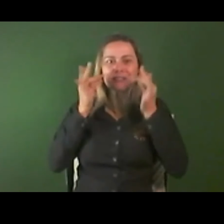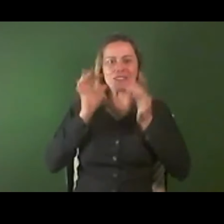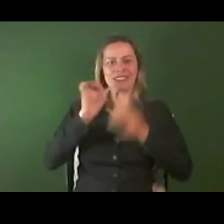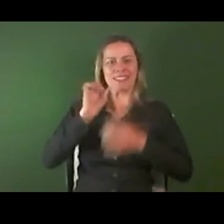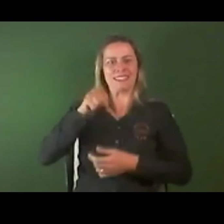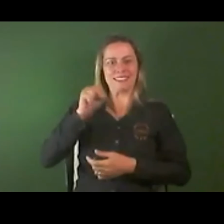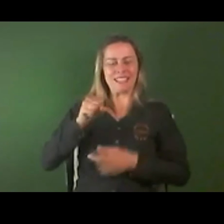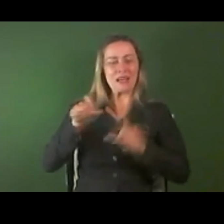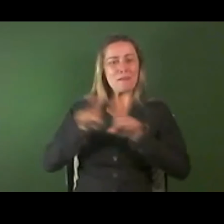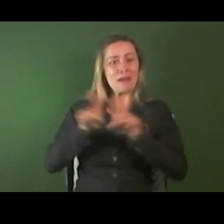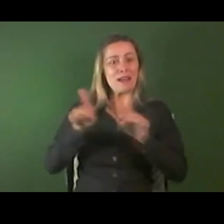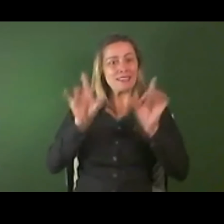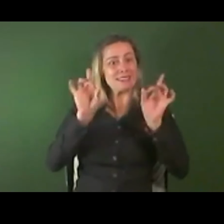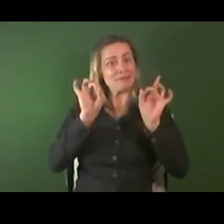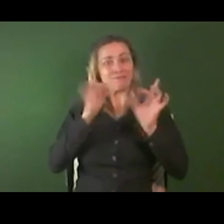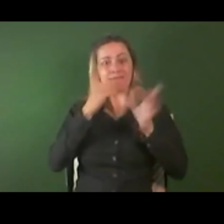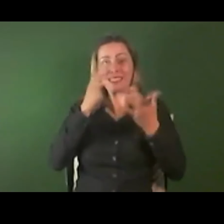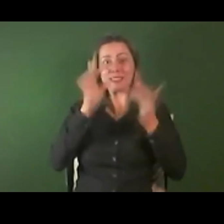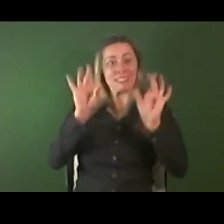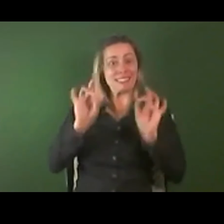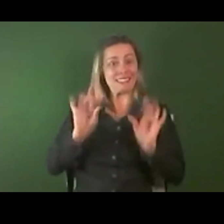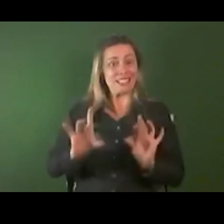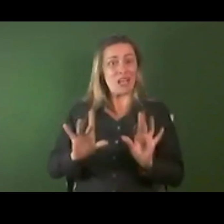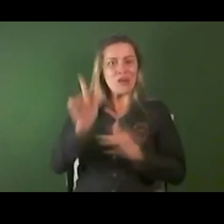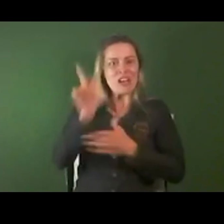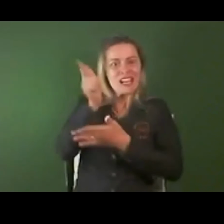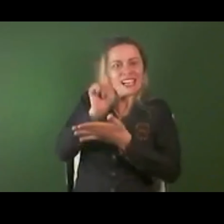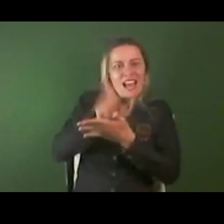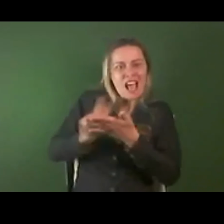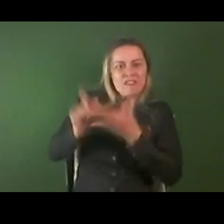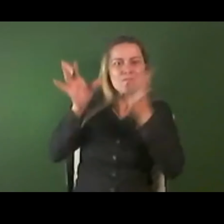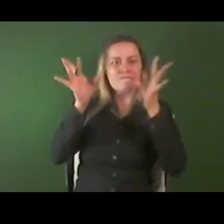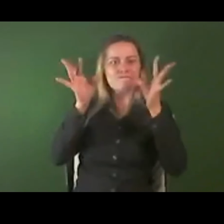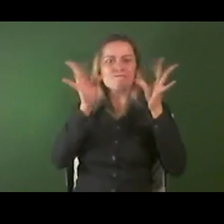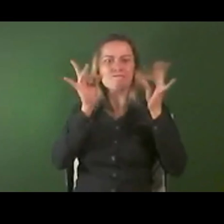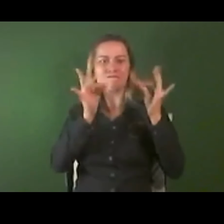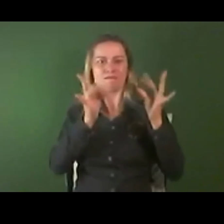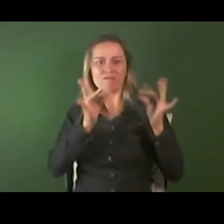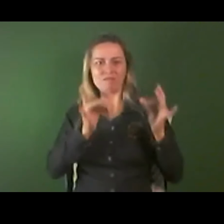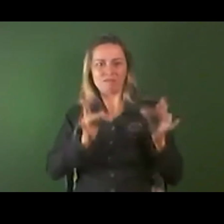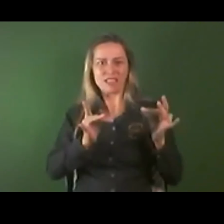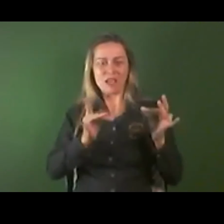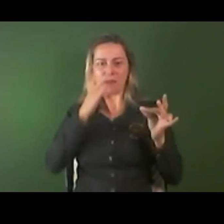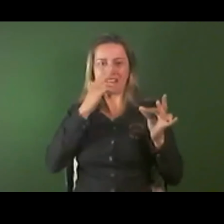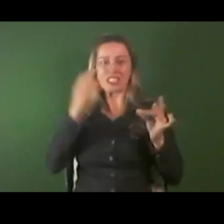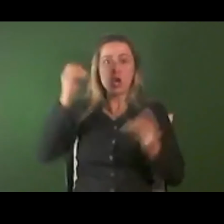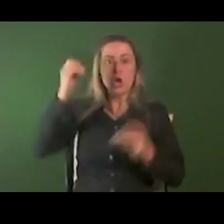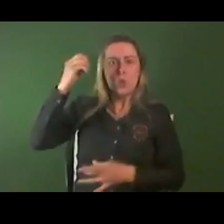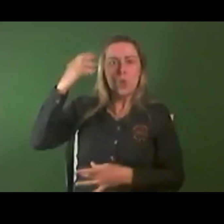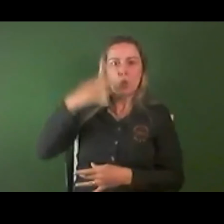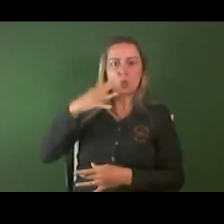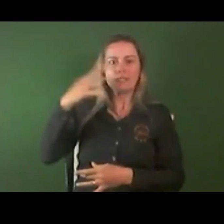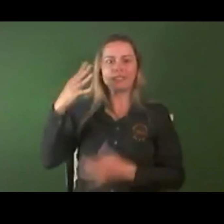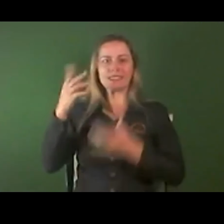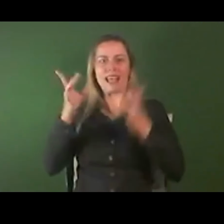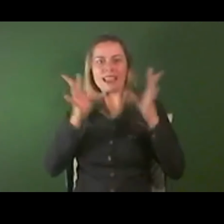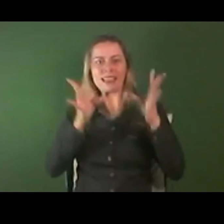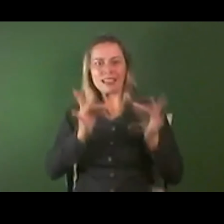uma sofisticação gráfica e de uma sutileza nas passagens de baixa luz, nos